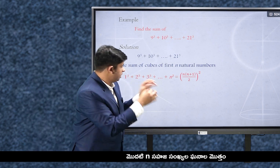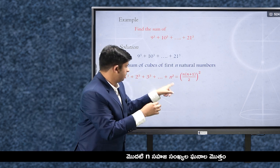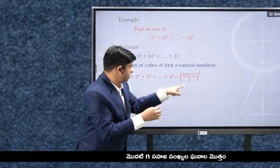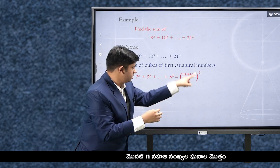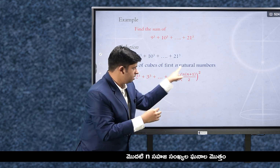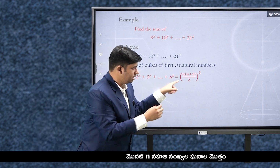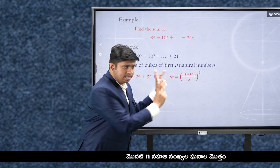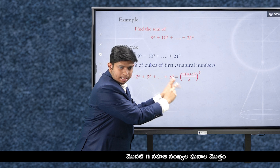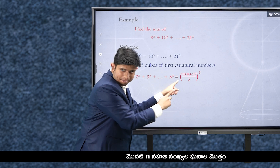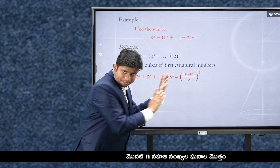సంఖ్యల ఘనాల మొత్తం.